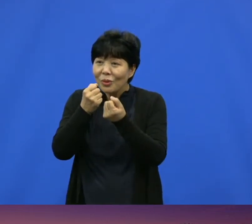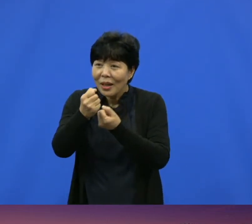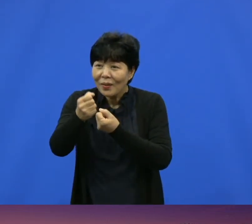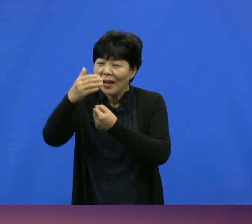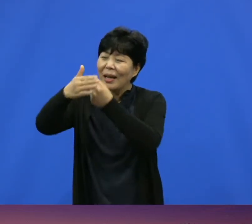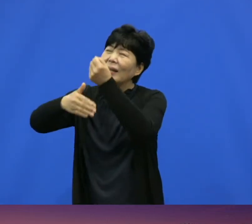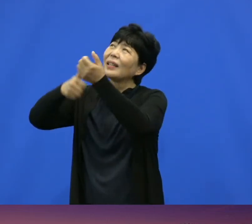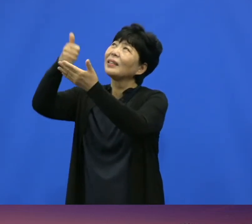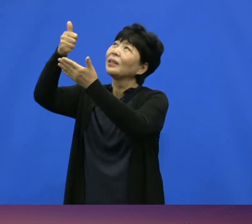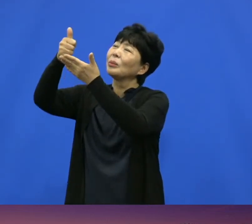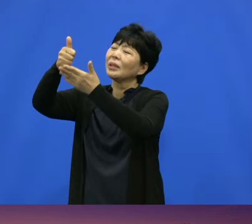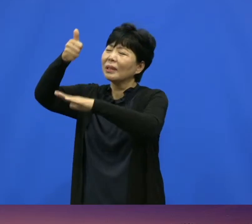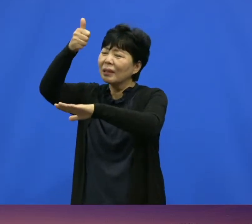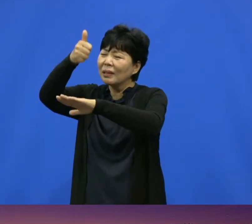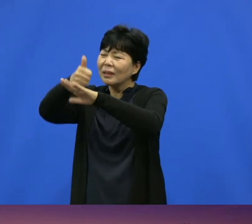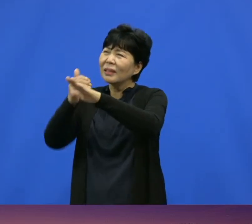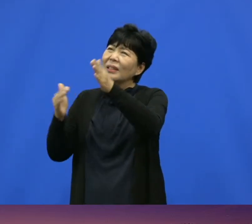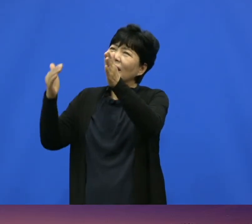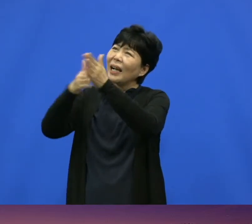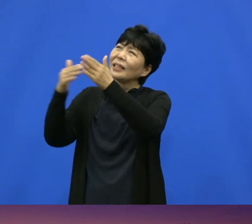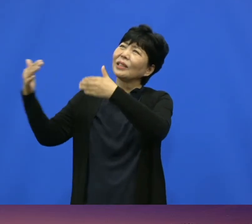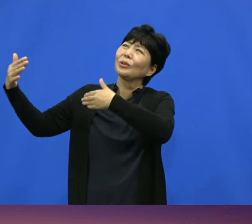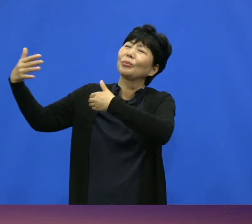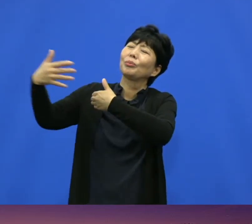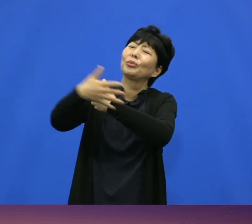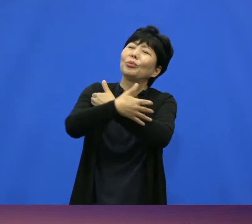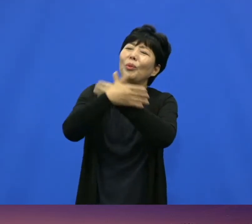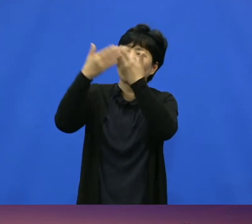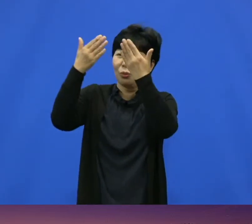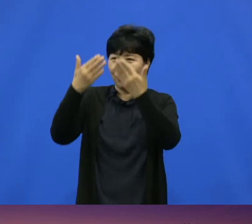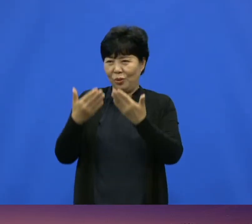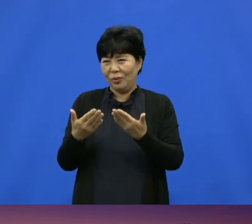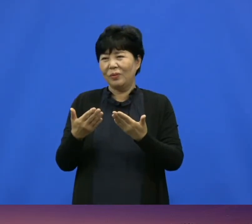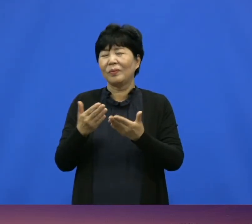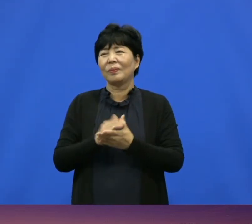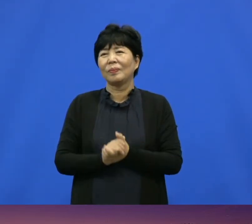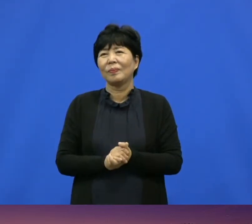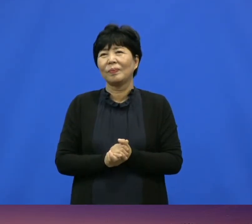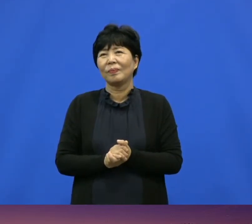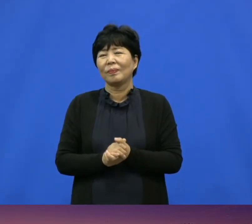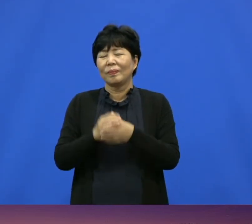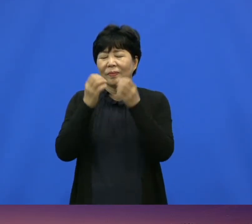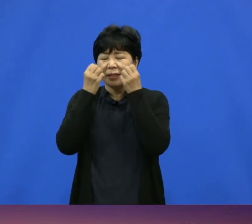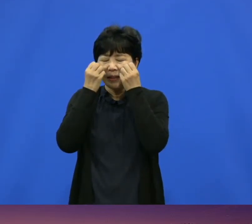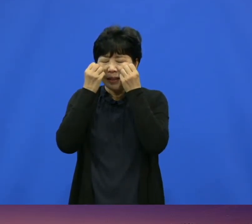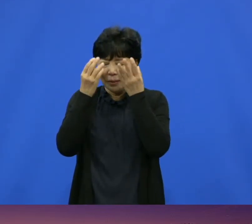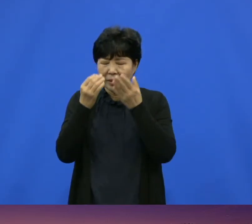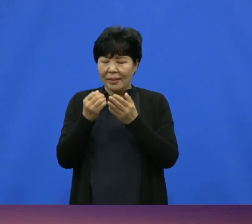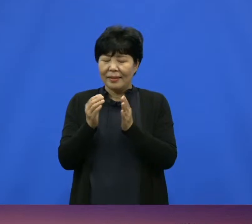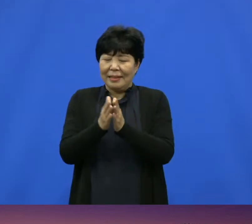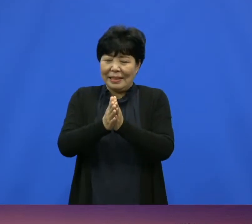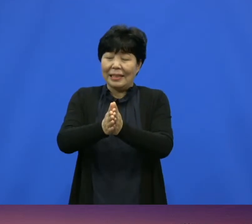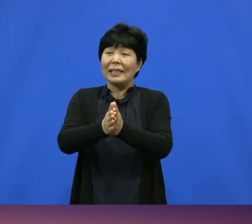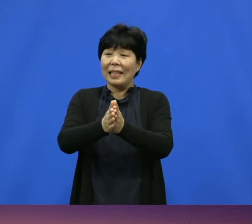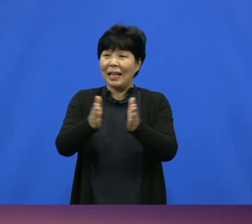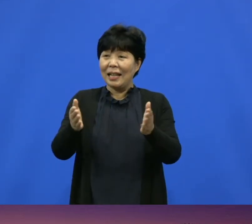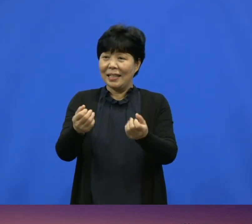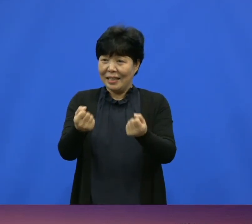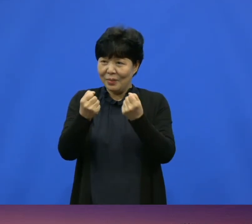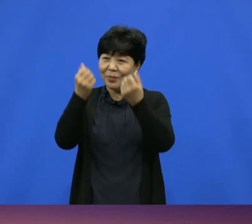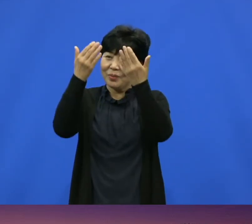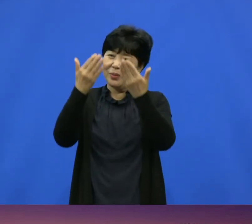품어주시고, 하나님은 우리를 끝이라고 말씀하지 않고 새롭게 시작하자고 말씀하시는 하나님.